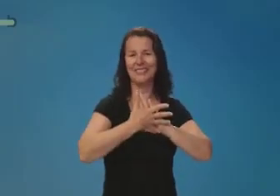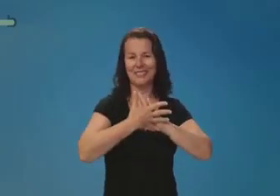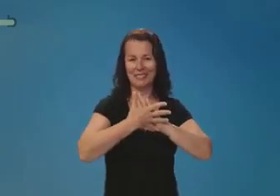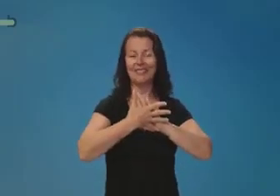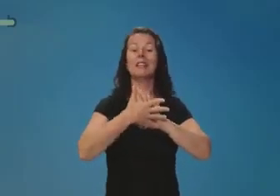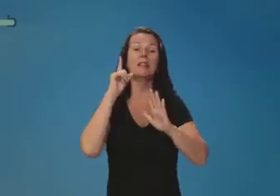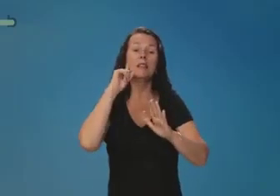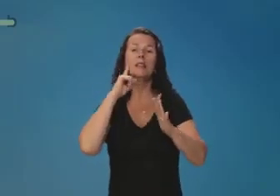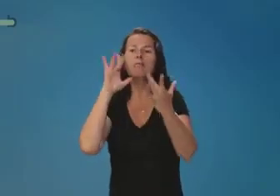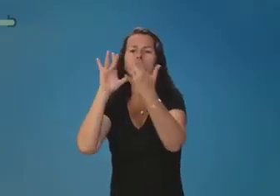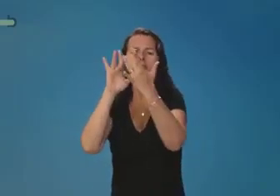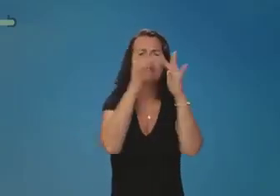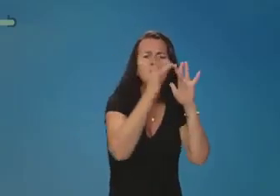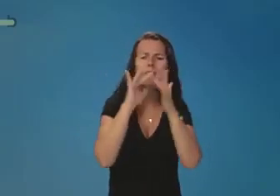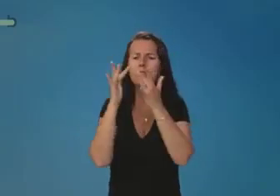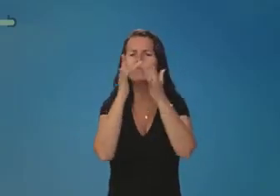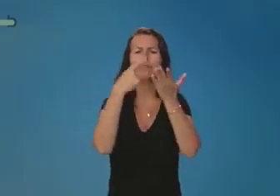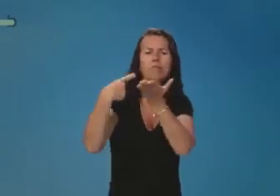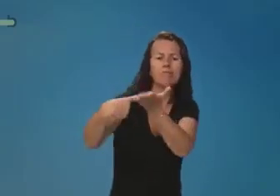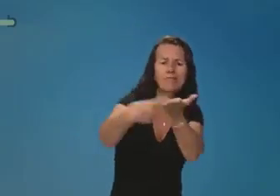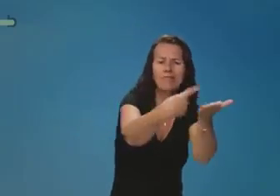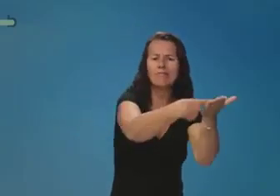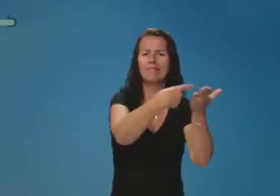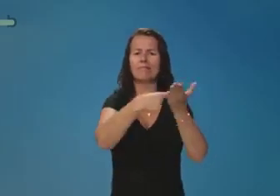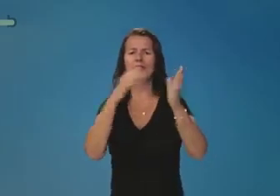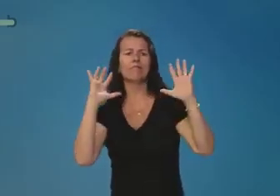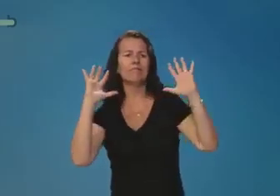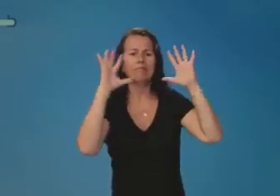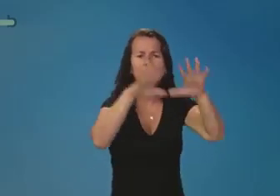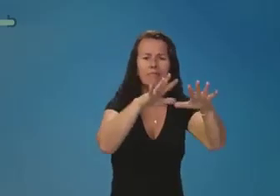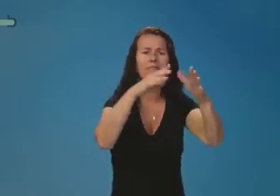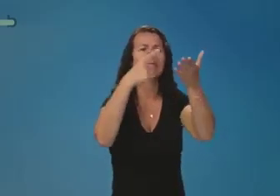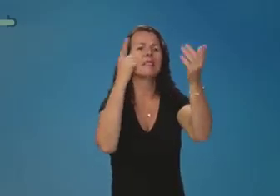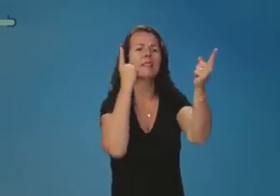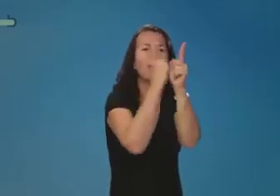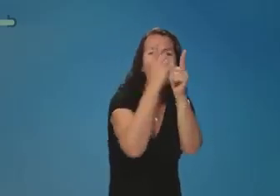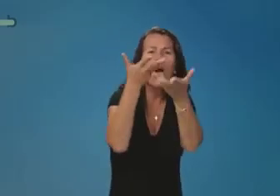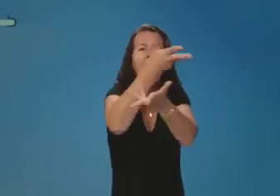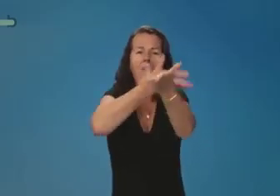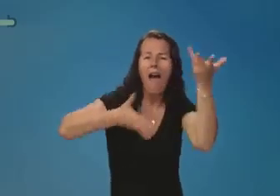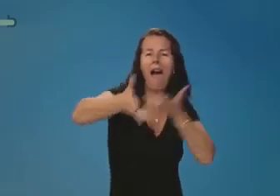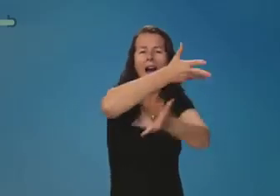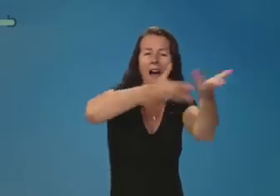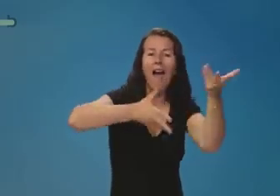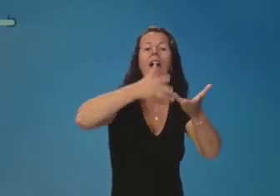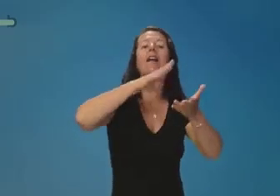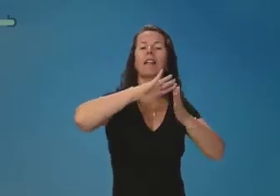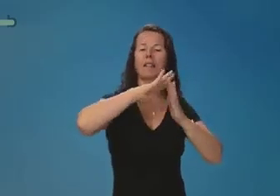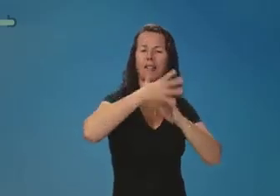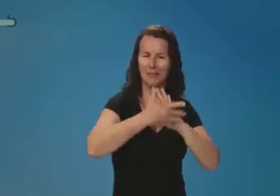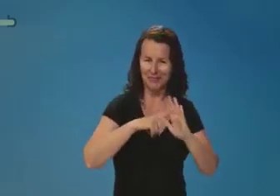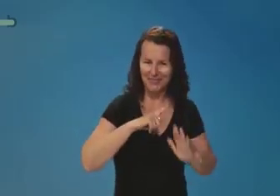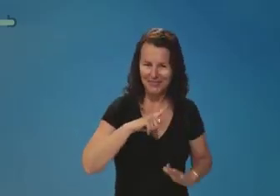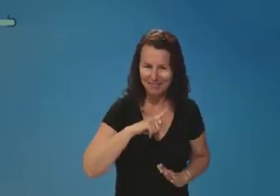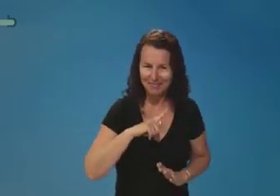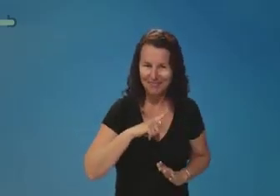vastamente utilizada. O contato com os surdos acontece por meio de encontros, eventos, em que eles interagem em Libras,